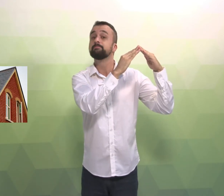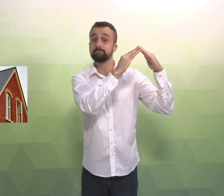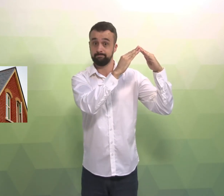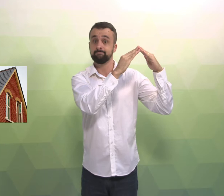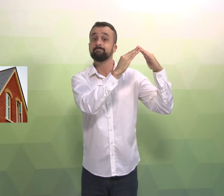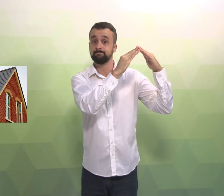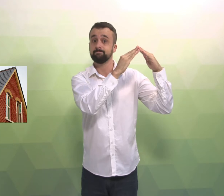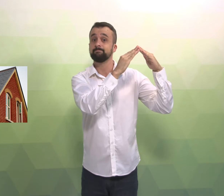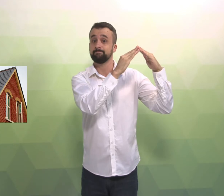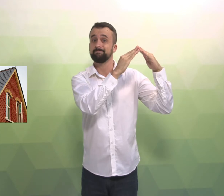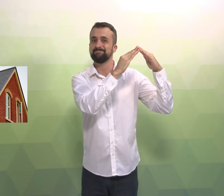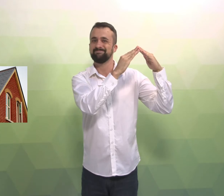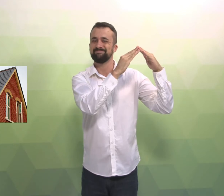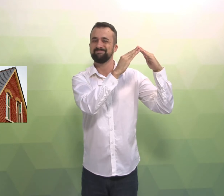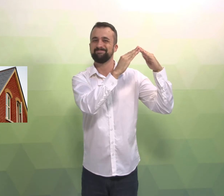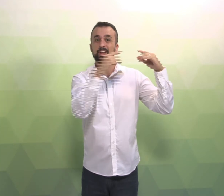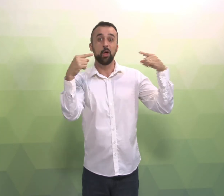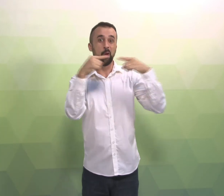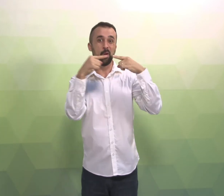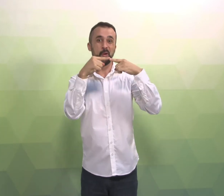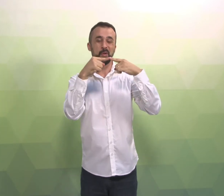Visualmente tem relação.